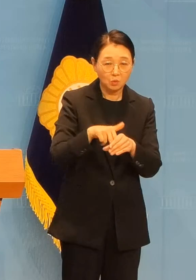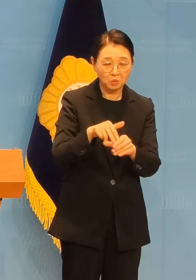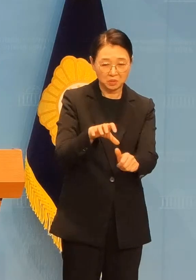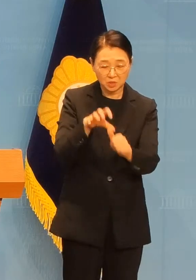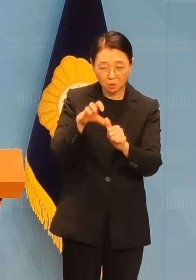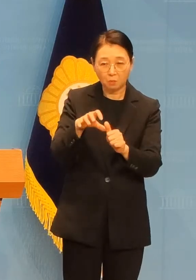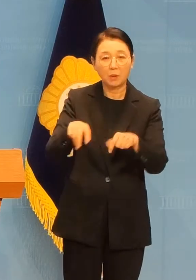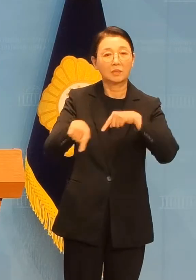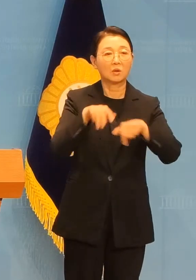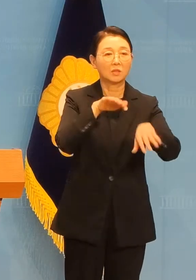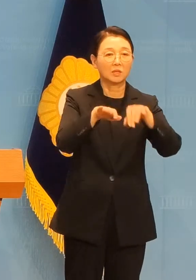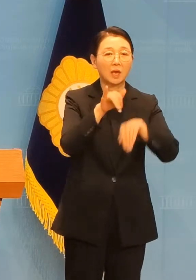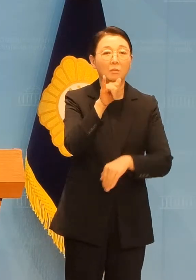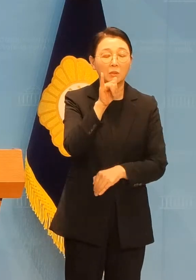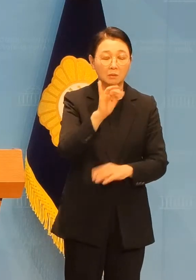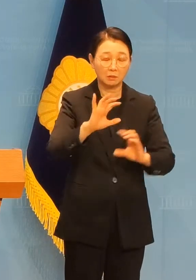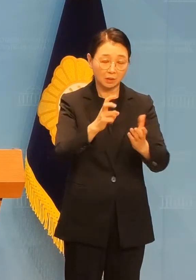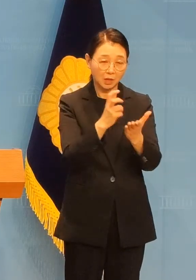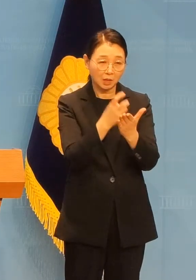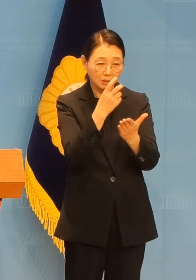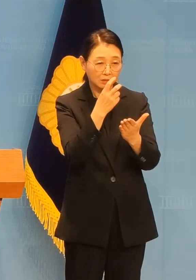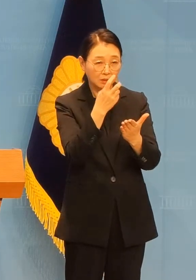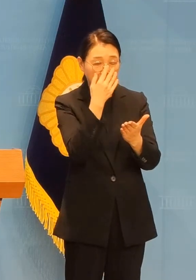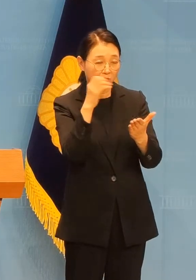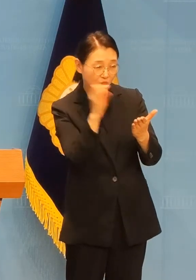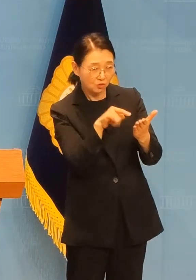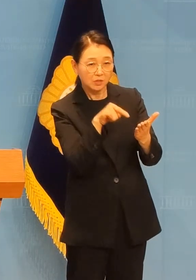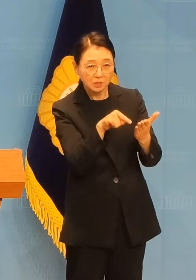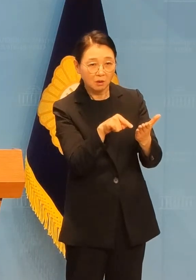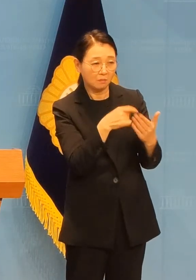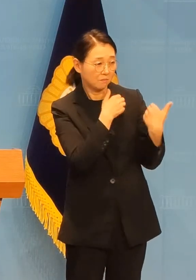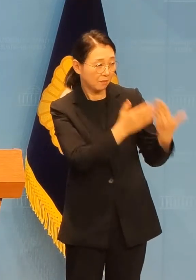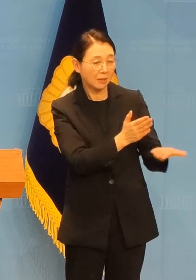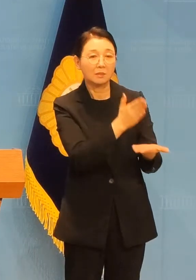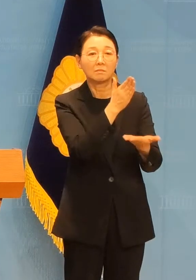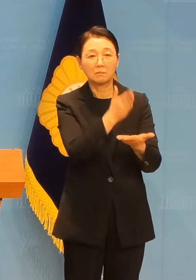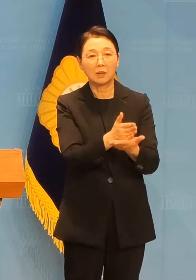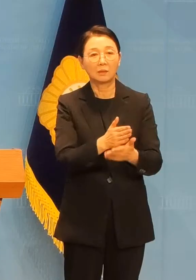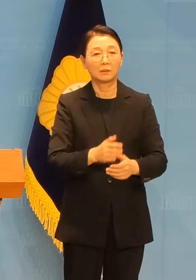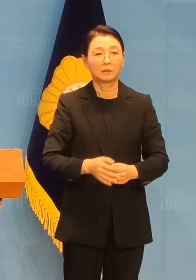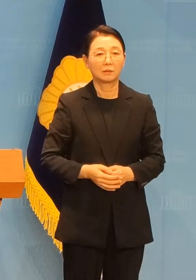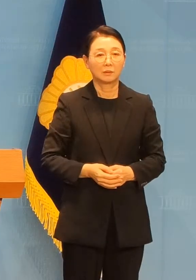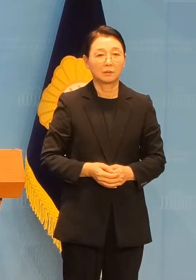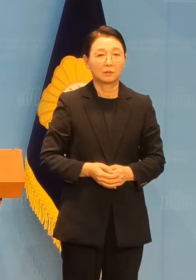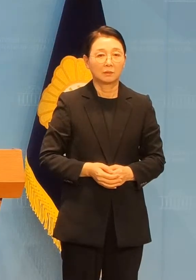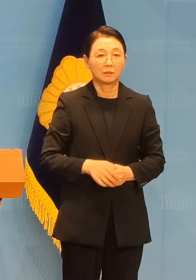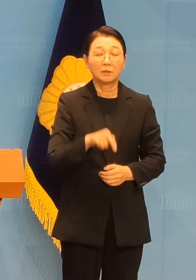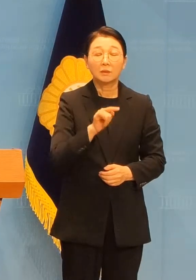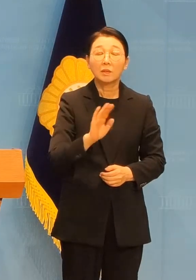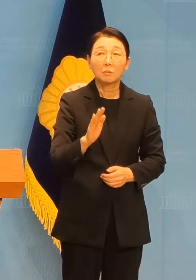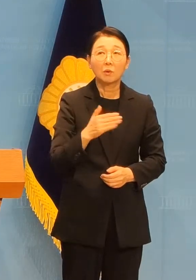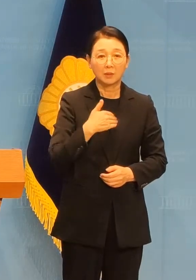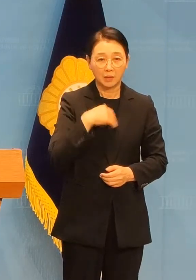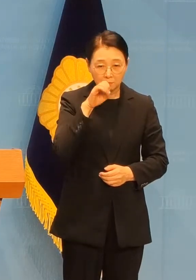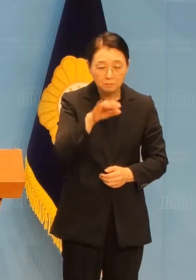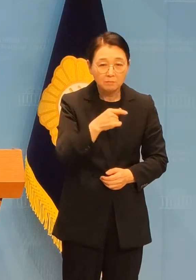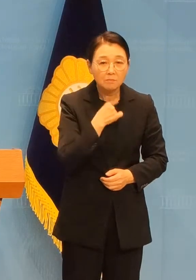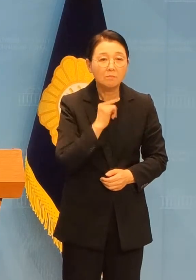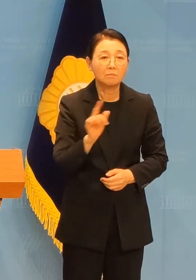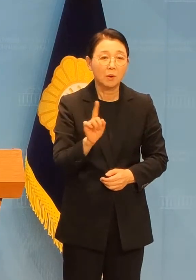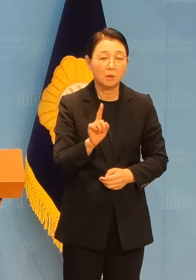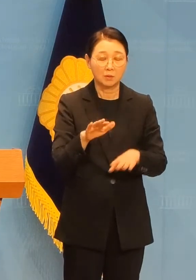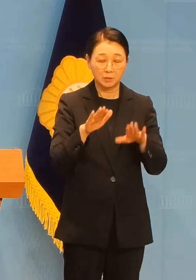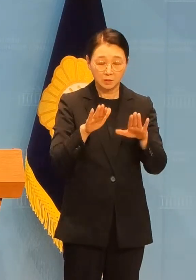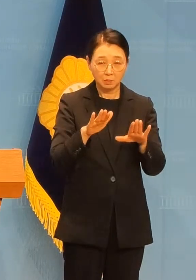정치 개입과 헌정 질서 훼손을 더 이상 방치하지 않도록 하는 것입니다. 바로 그것이 오늘 제가 말씀드리는